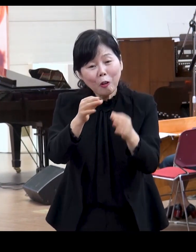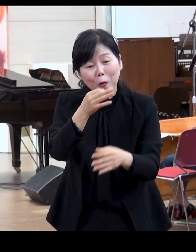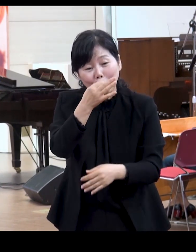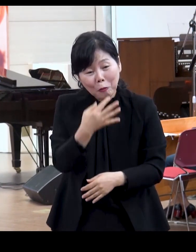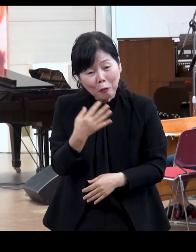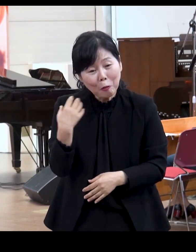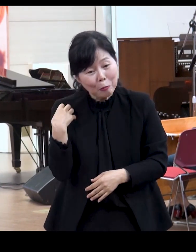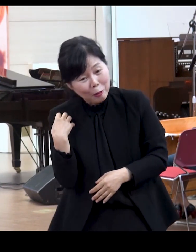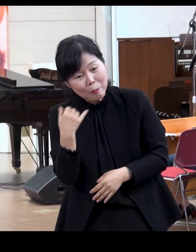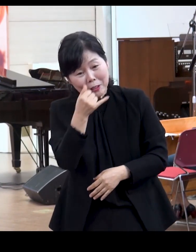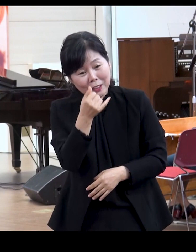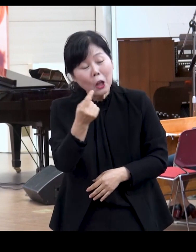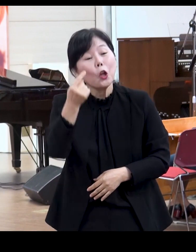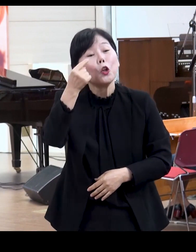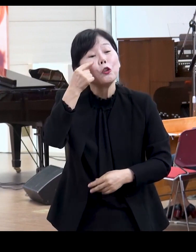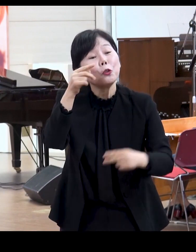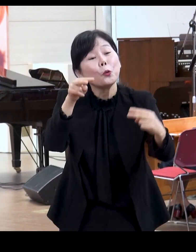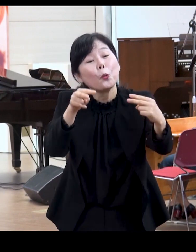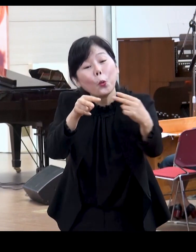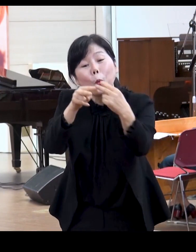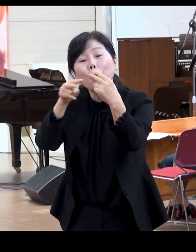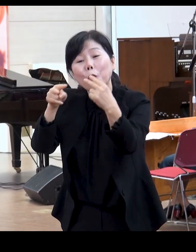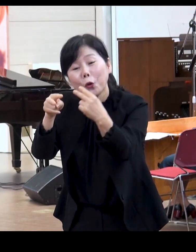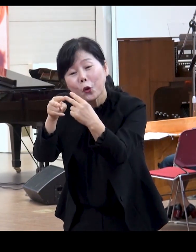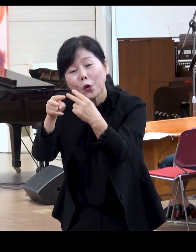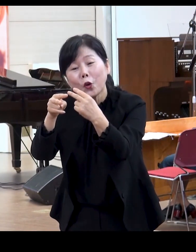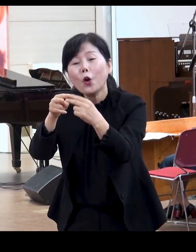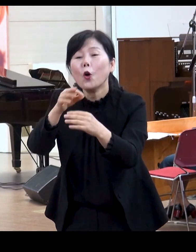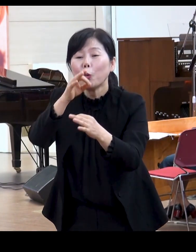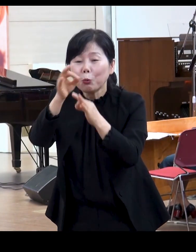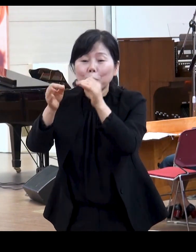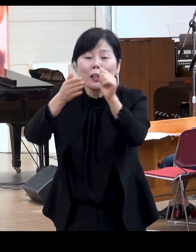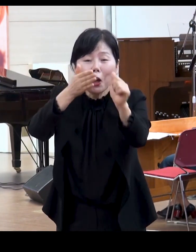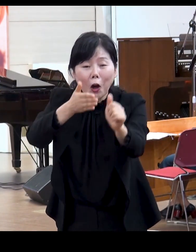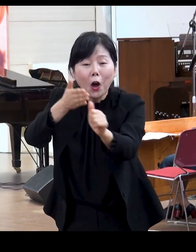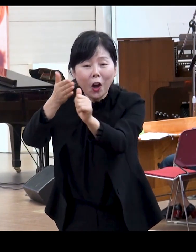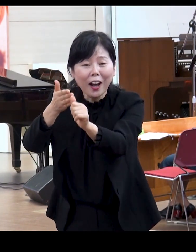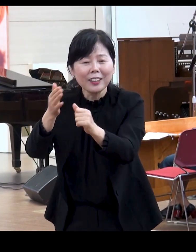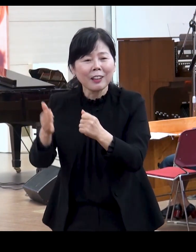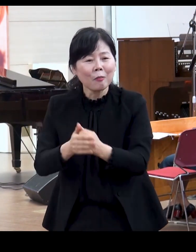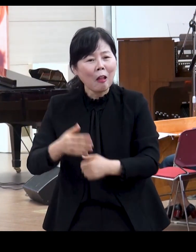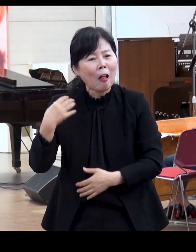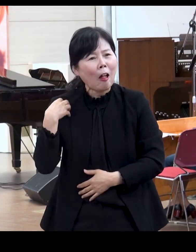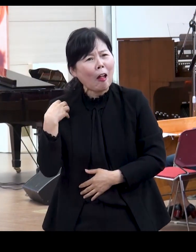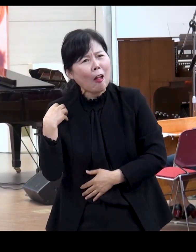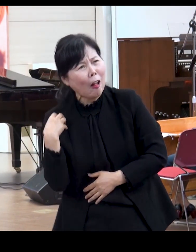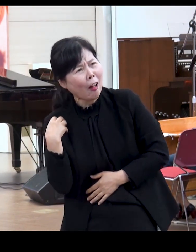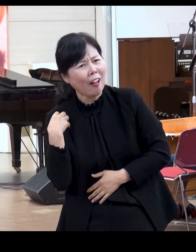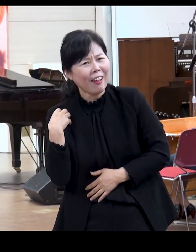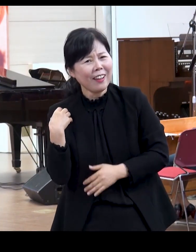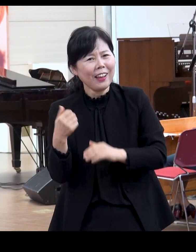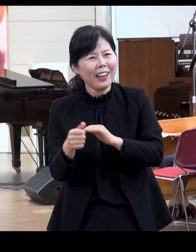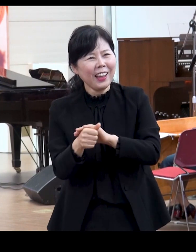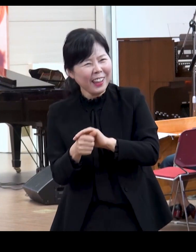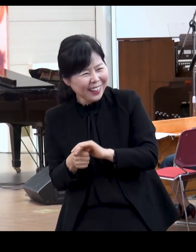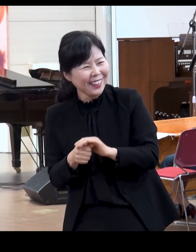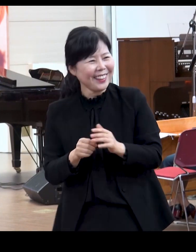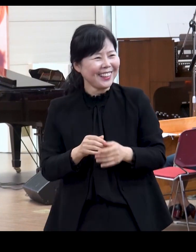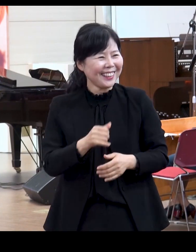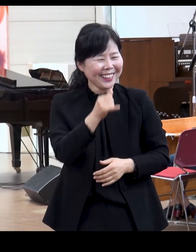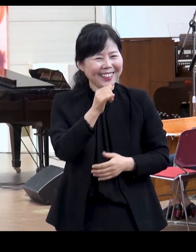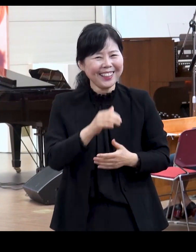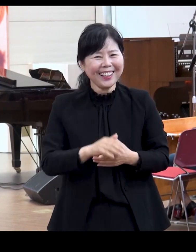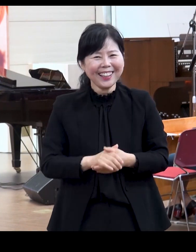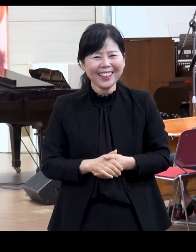뭐라고 그러냐, 눈을 쳐다보면서 그러면 진짜 죽을 것 같아요. 어떻게 할 줄을 모르겠어요.